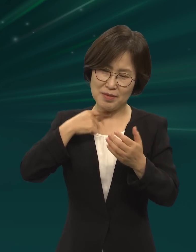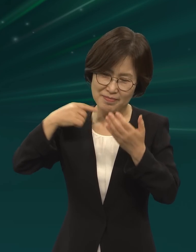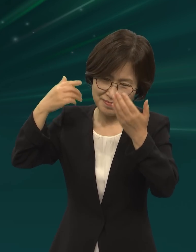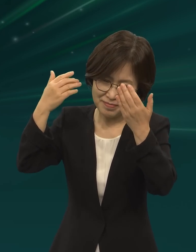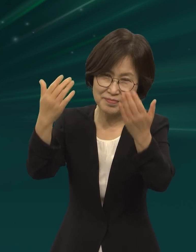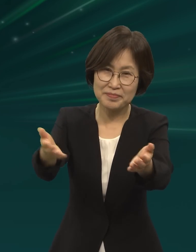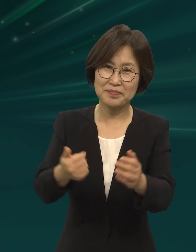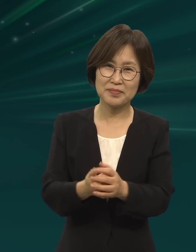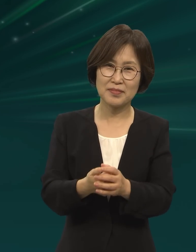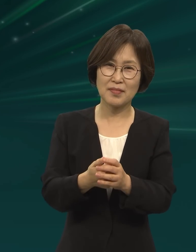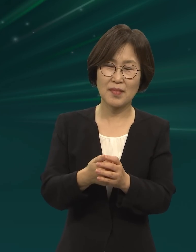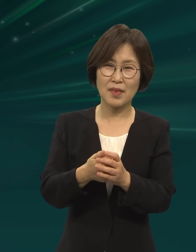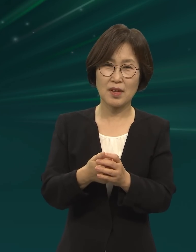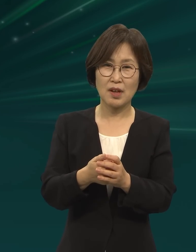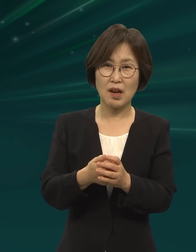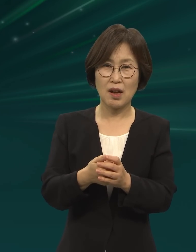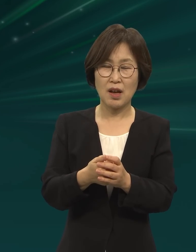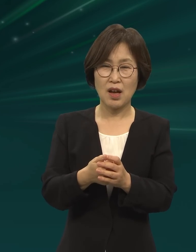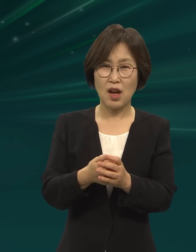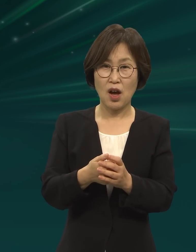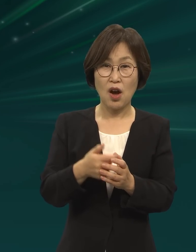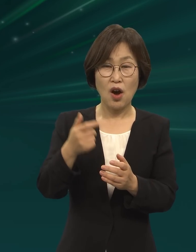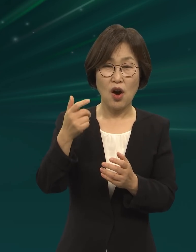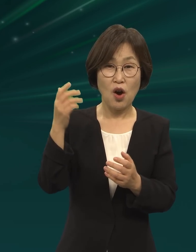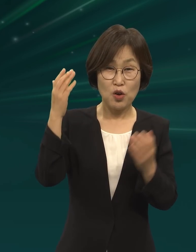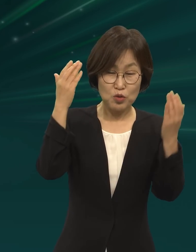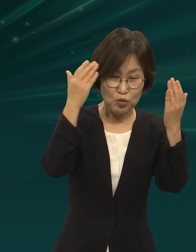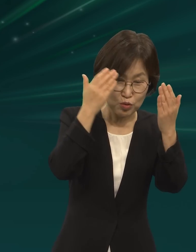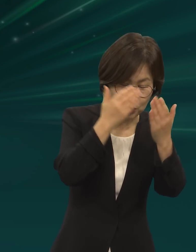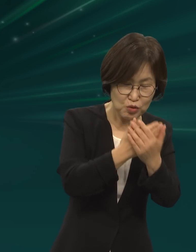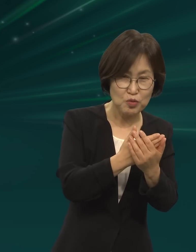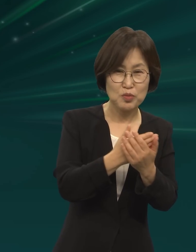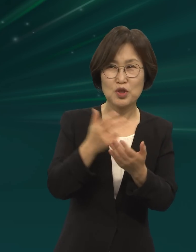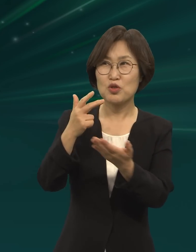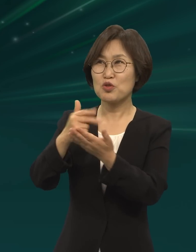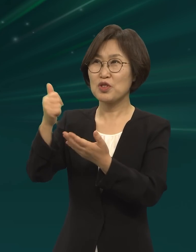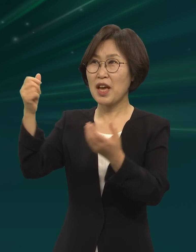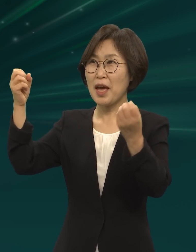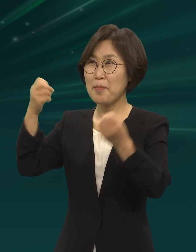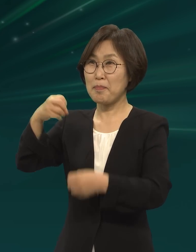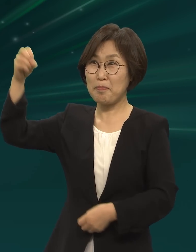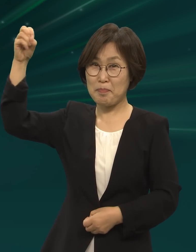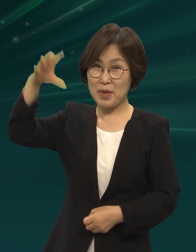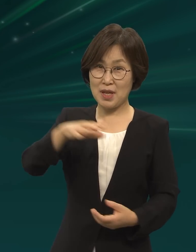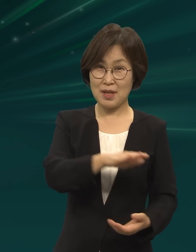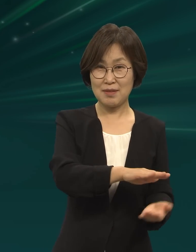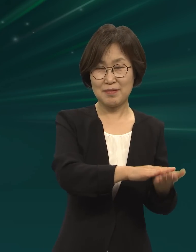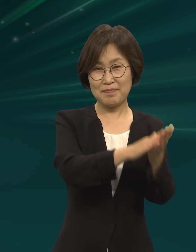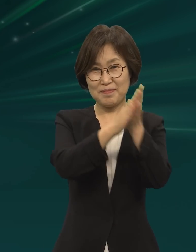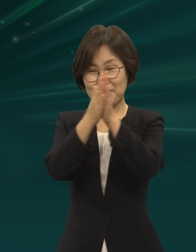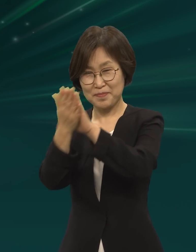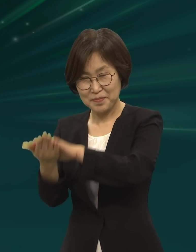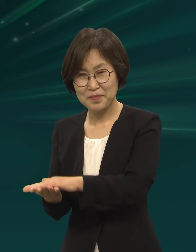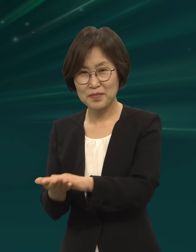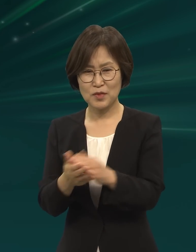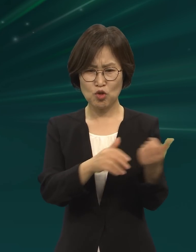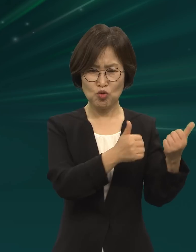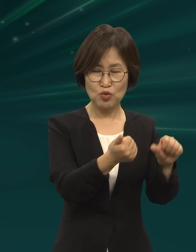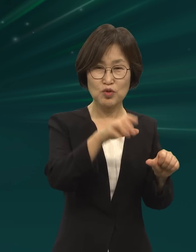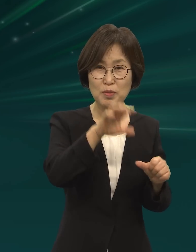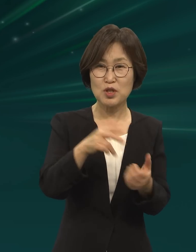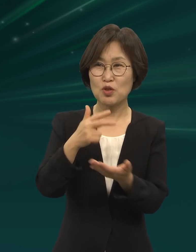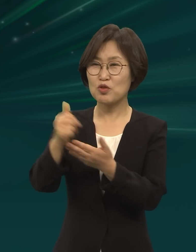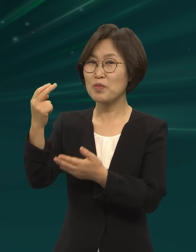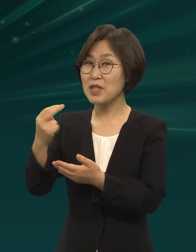영혼들은 어둠에서 주님의 빛으로, 죽음에서 주님의 생명으로, 지옥에서 주님의 천국으로 인도할 수 있도록